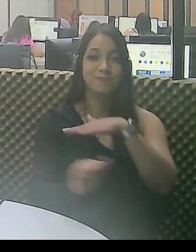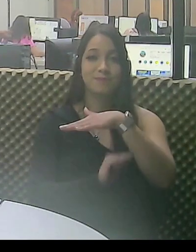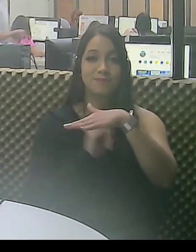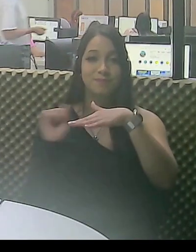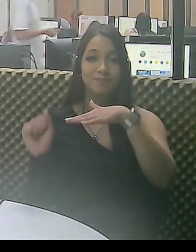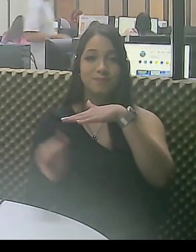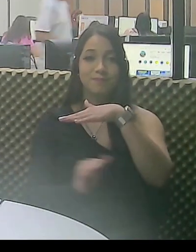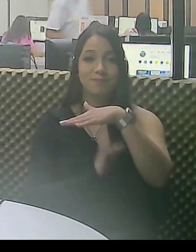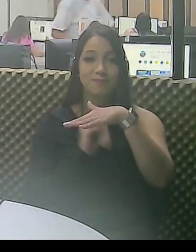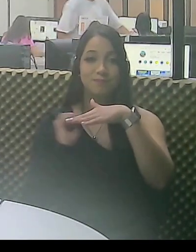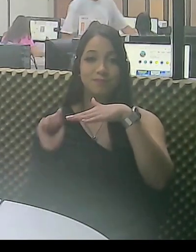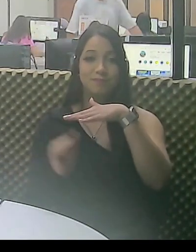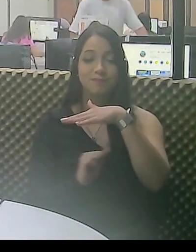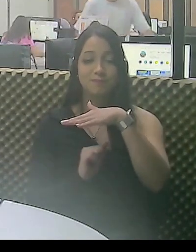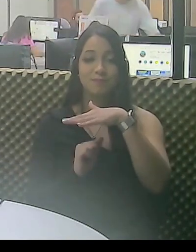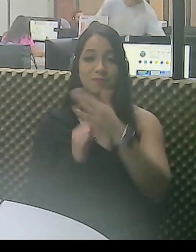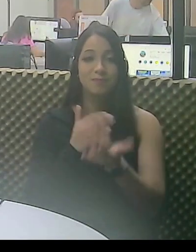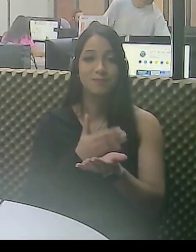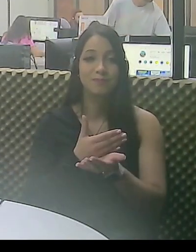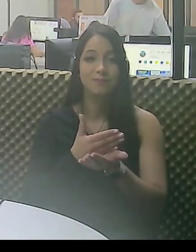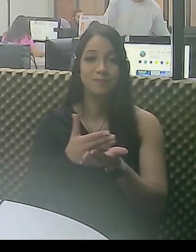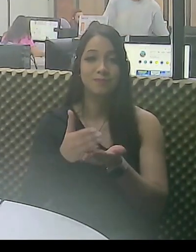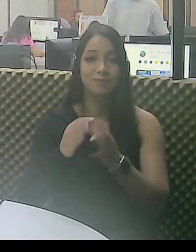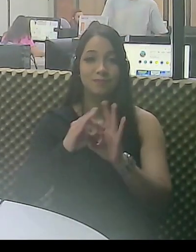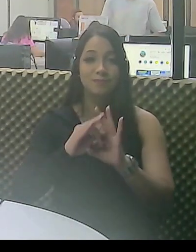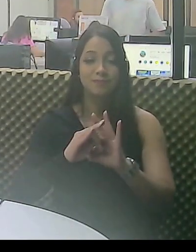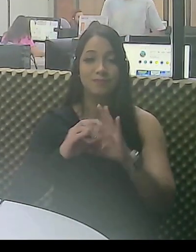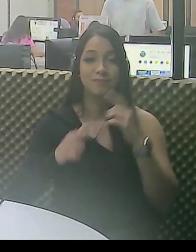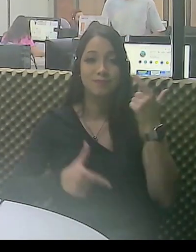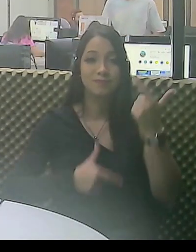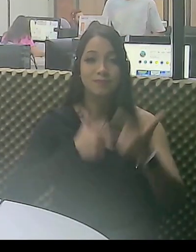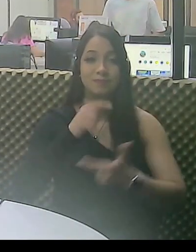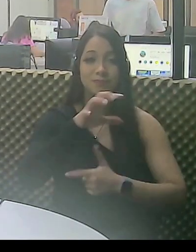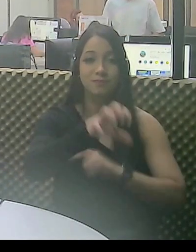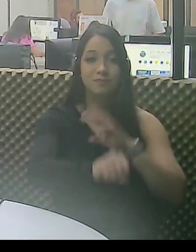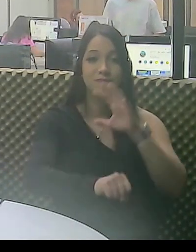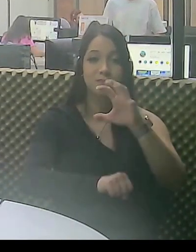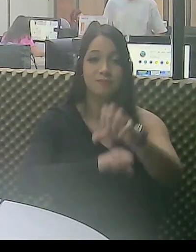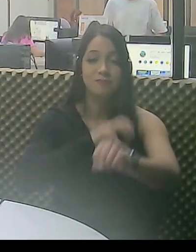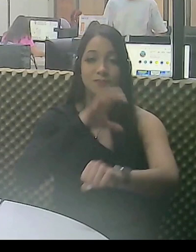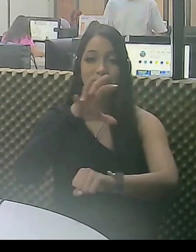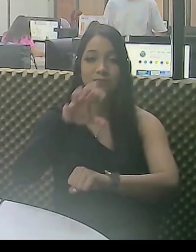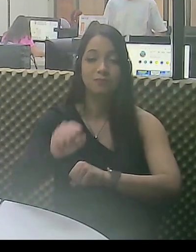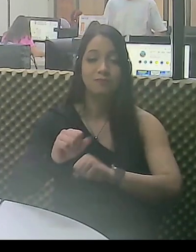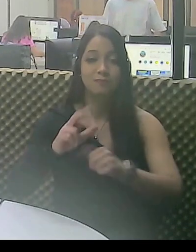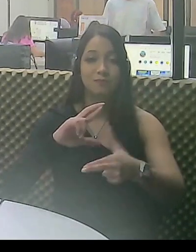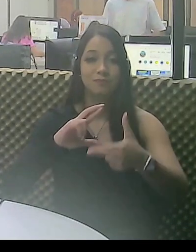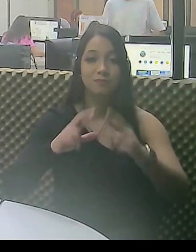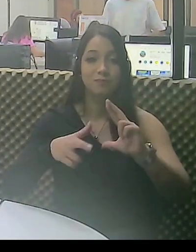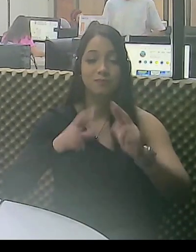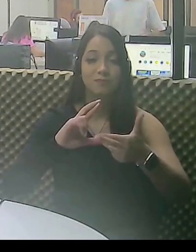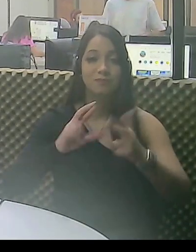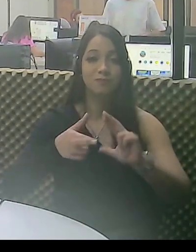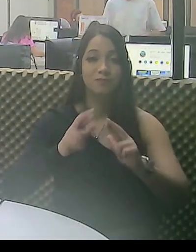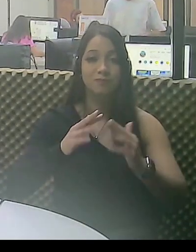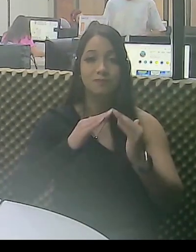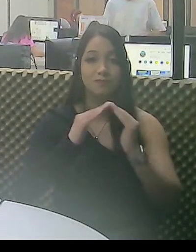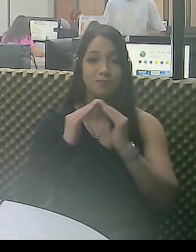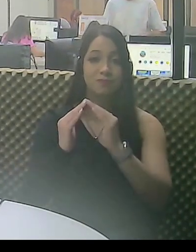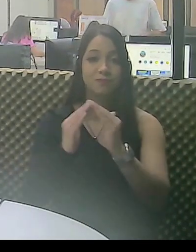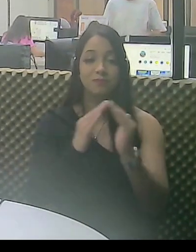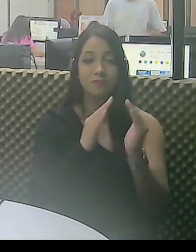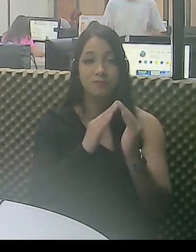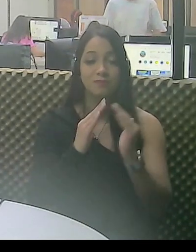de Água e Esgoto, DEMAI, começou a disponibilizar o serviço de recolhimento de grandes volumes de recicláveis. Moradores de